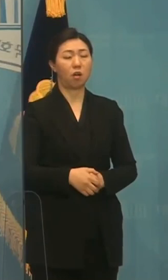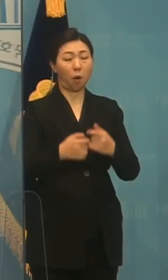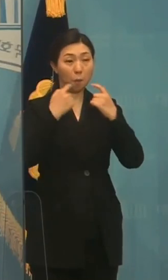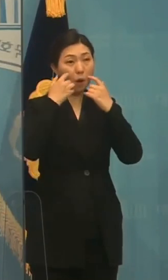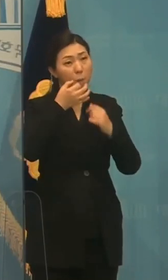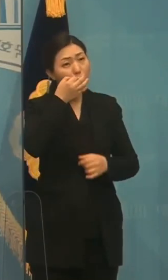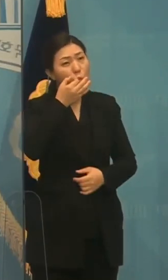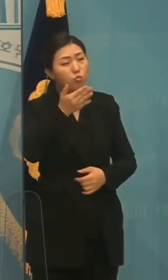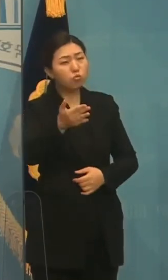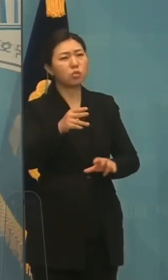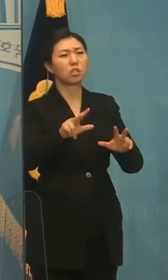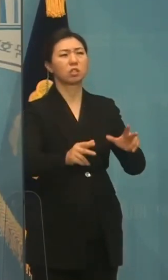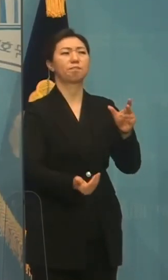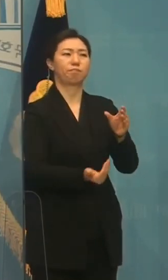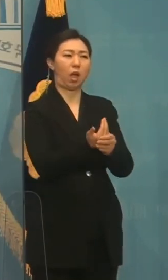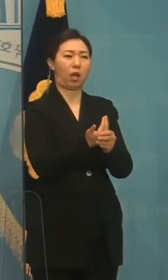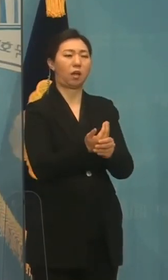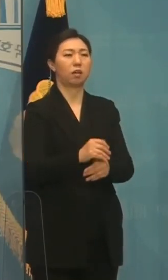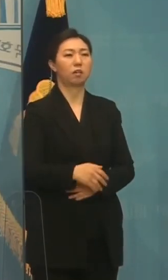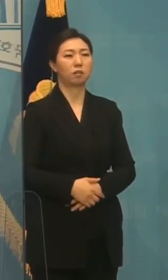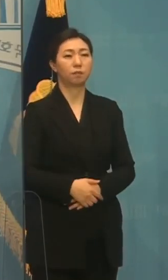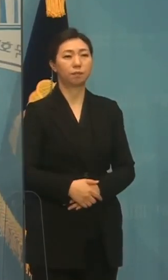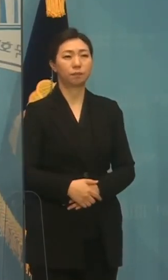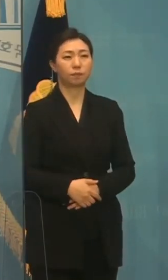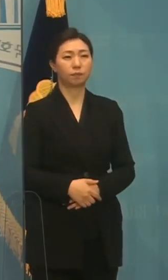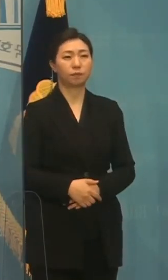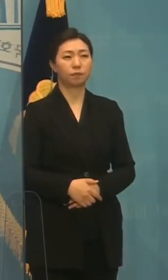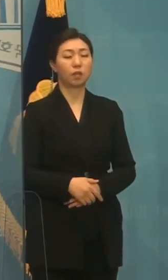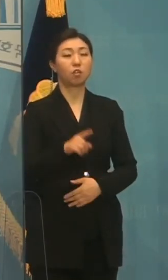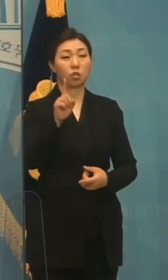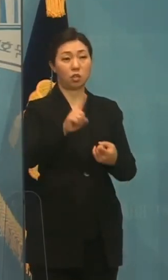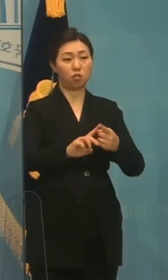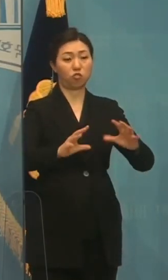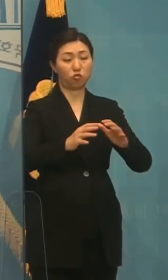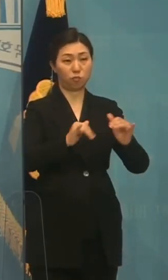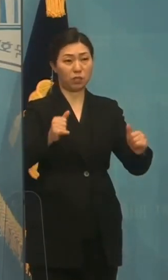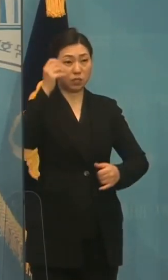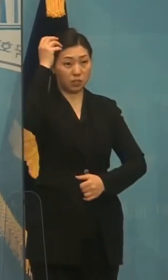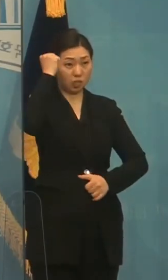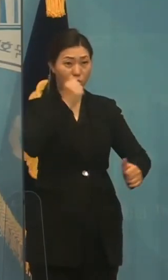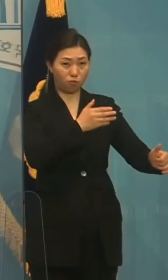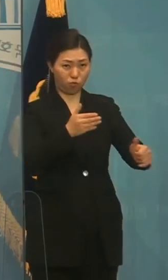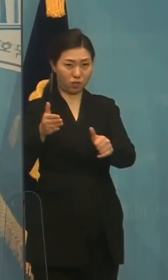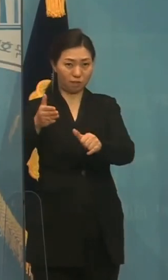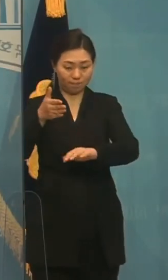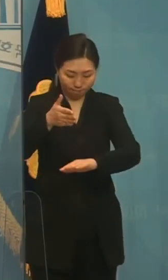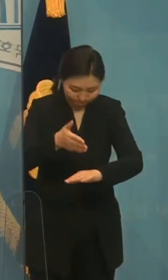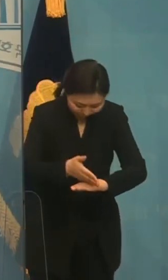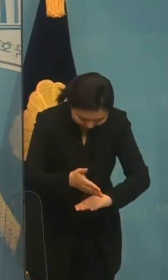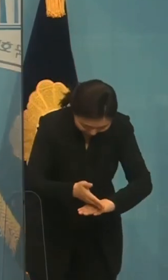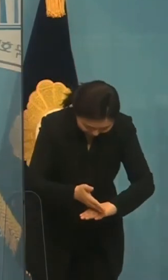보여준 것이 이번 사건이다라는 점을 국민들께서 잘 아셨으면 좋겠습니다. 감사합니다.